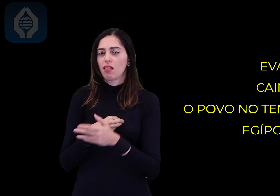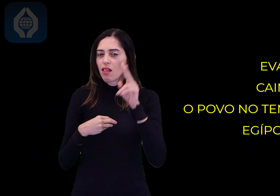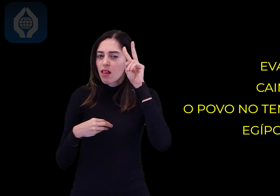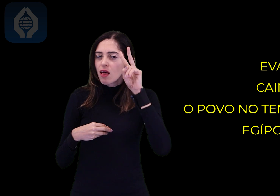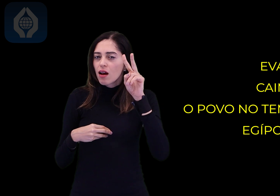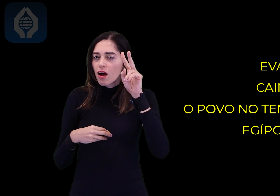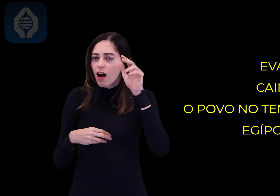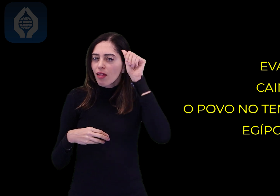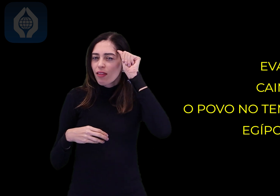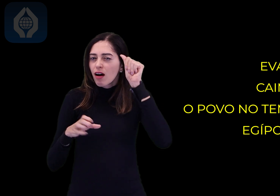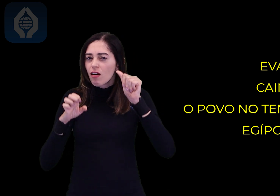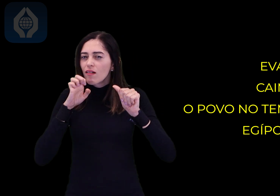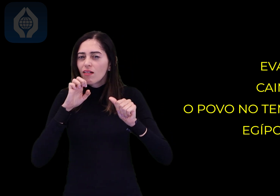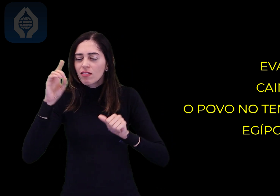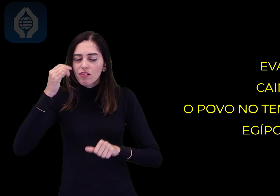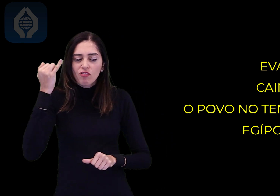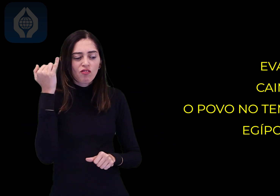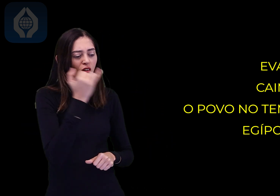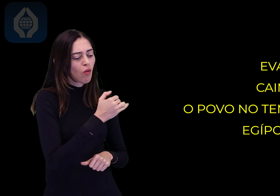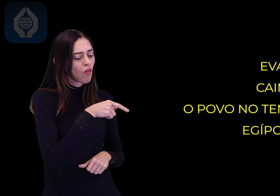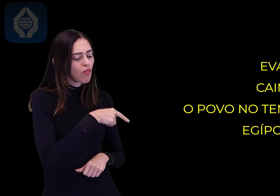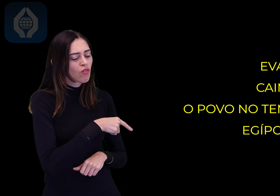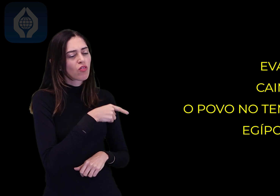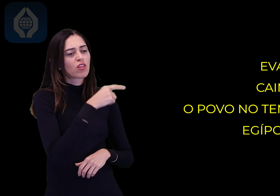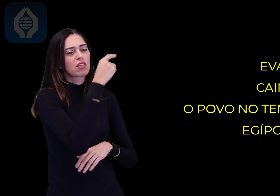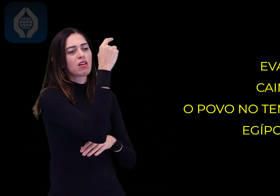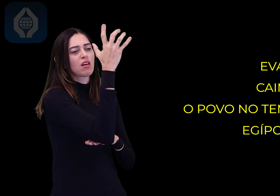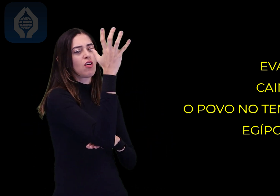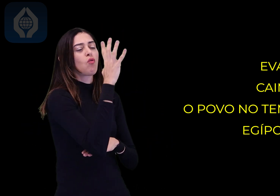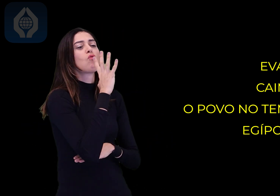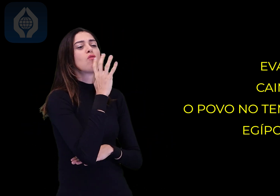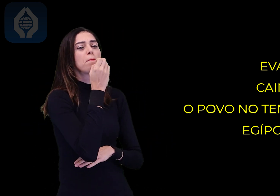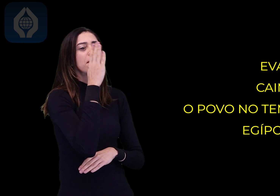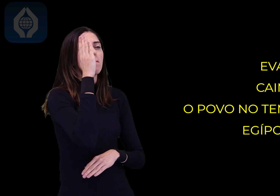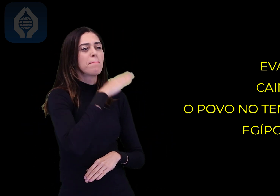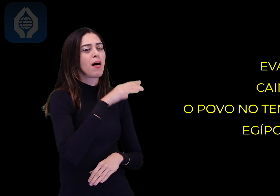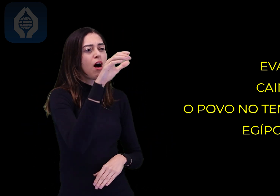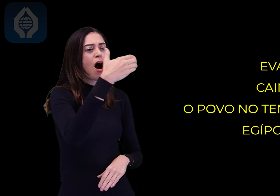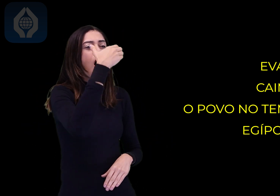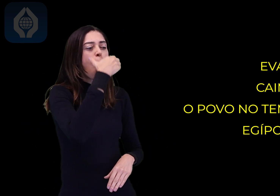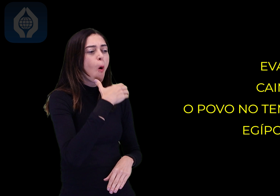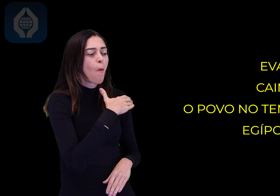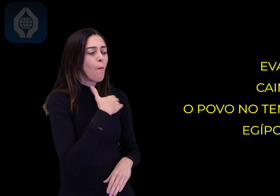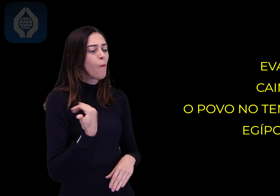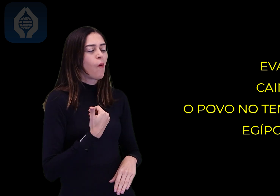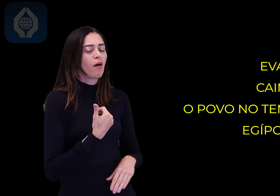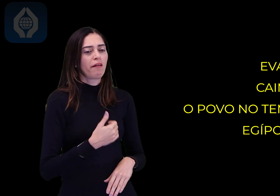morreria se comesse do fruto da árvore do conhecimento do bem e do mal. Ele chamou Deus de mentiroso.